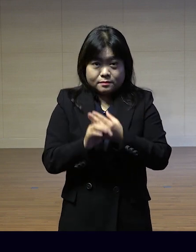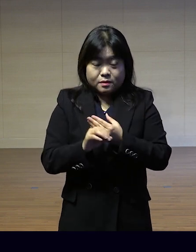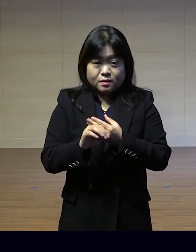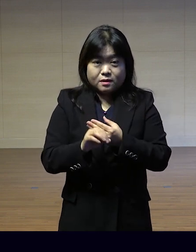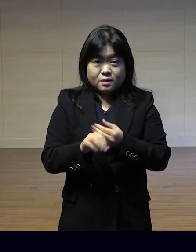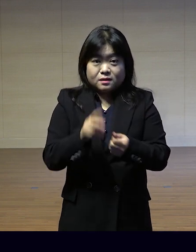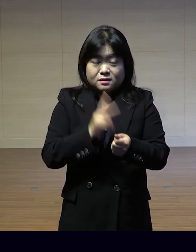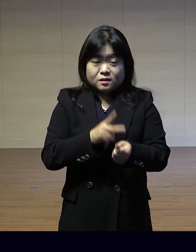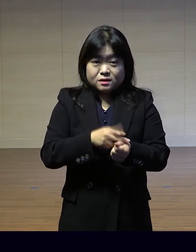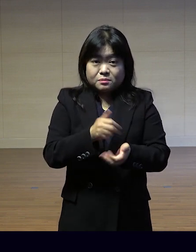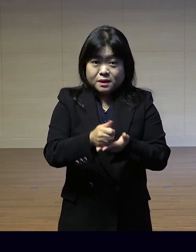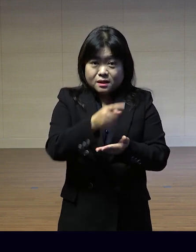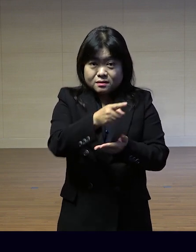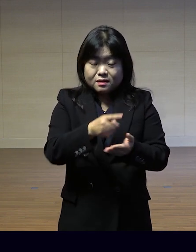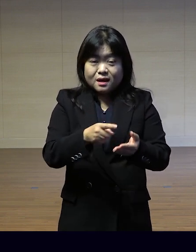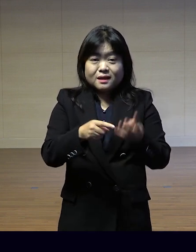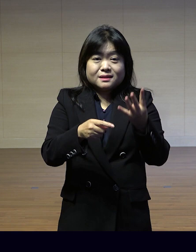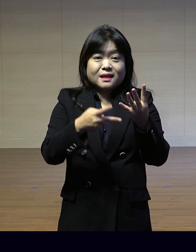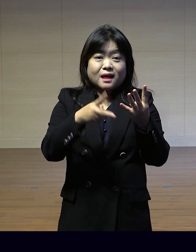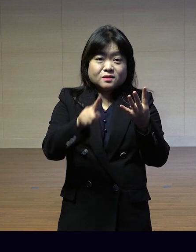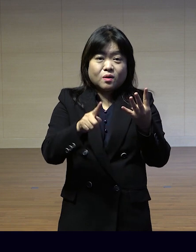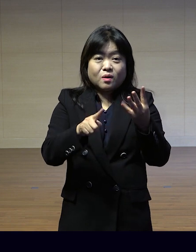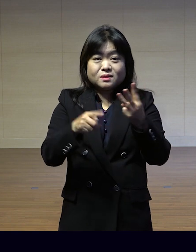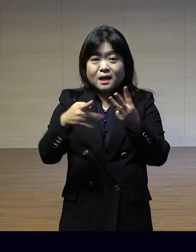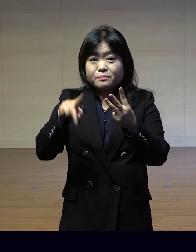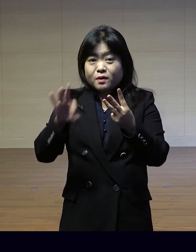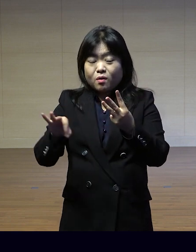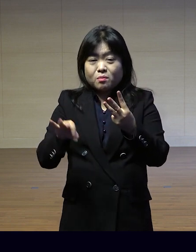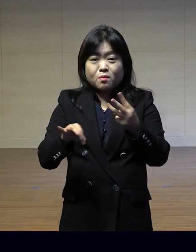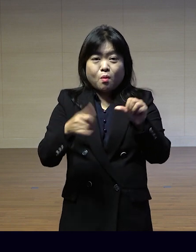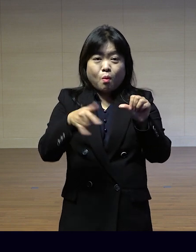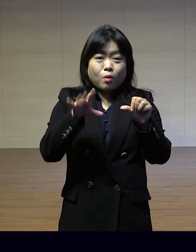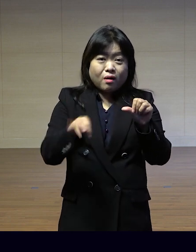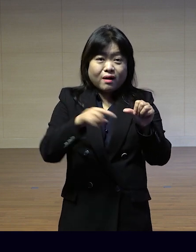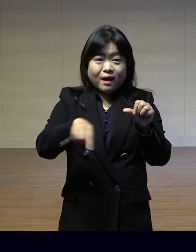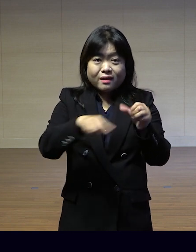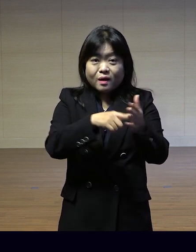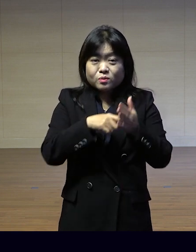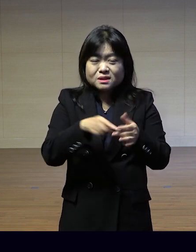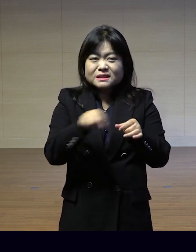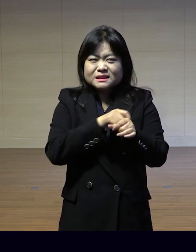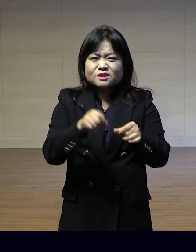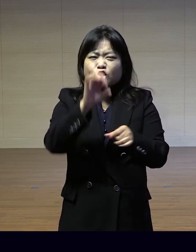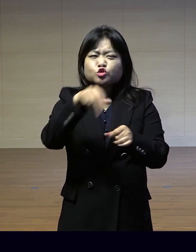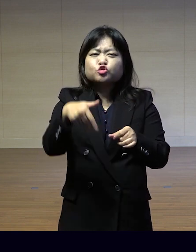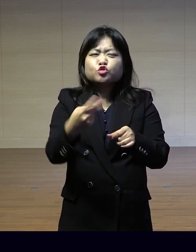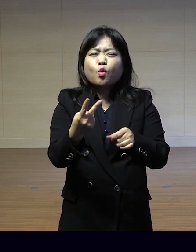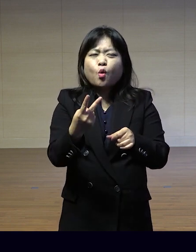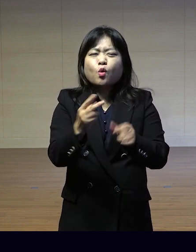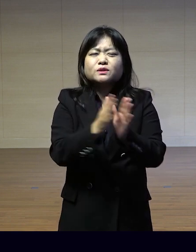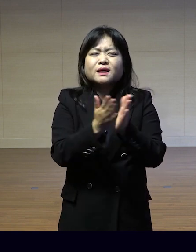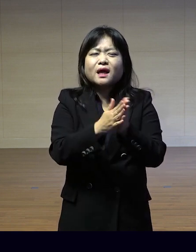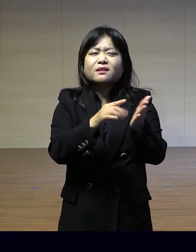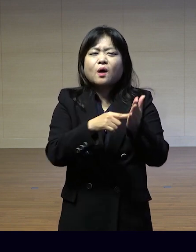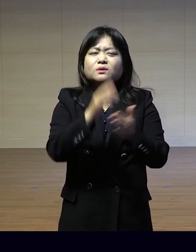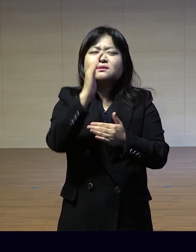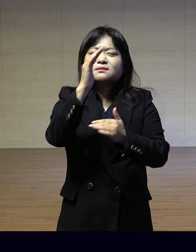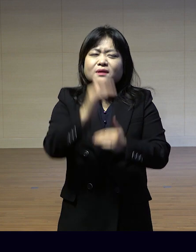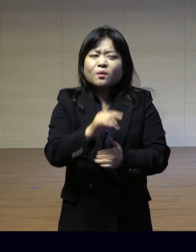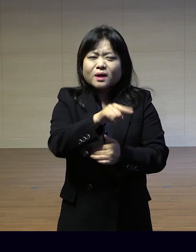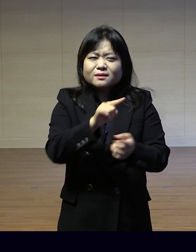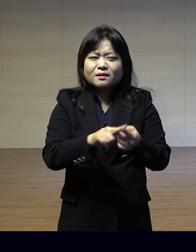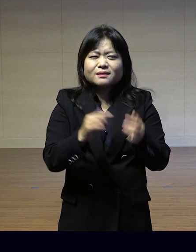우리 선생님께서는 사서 3경에 나오든 5경에 나오든 어떤 특정한 유교 경전에서 나오는